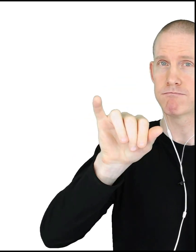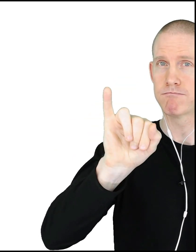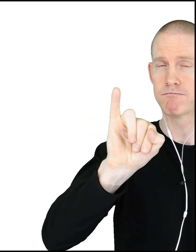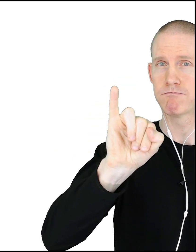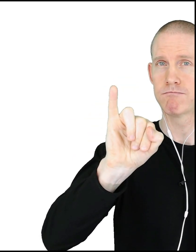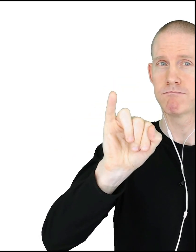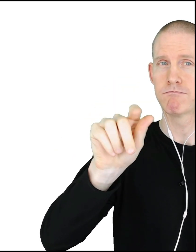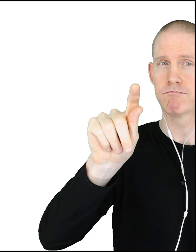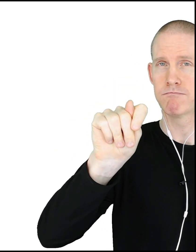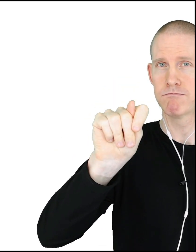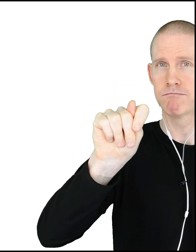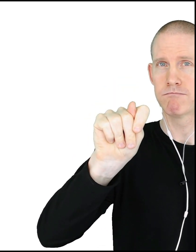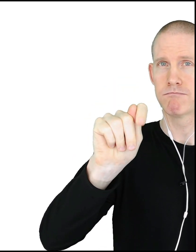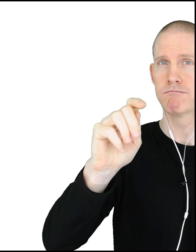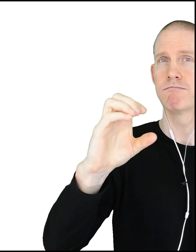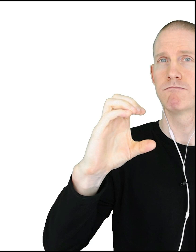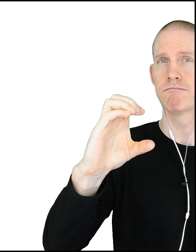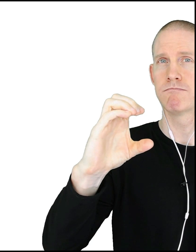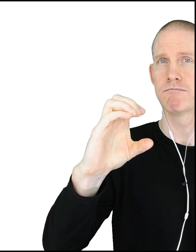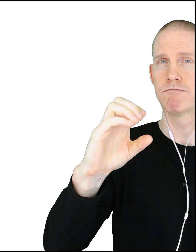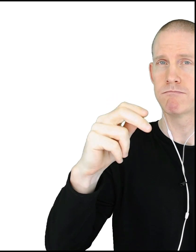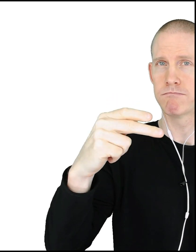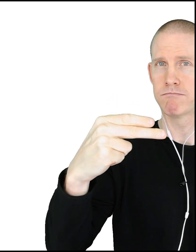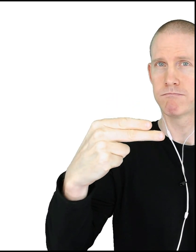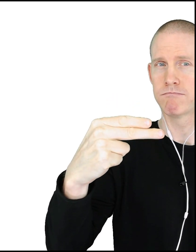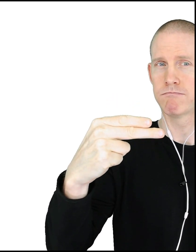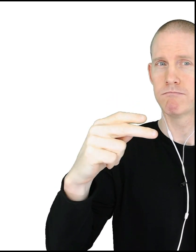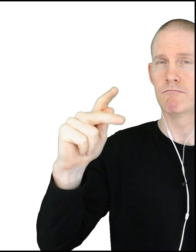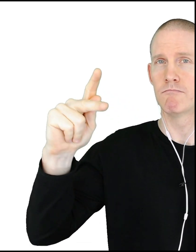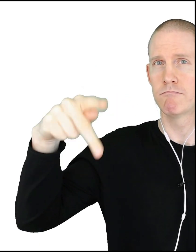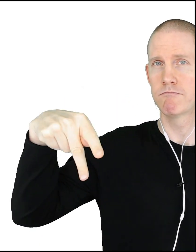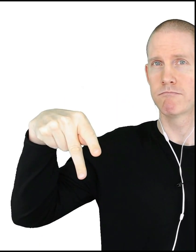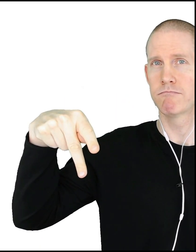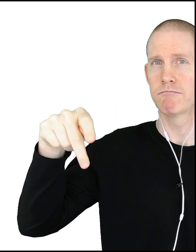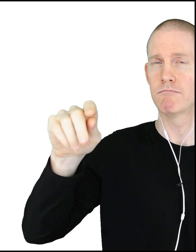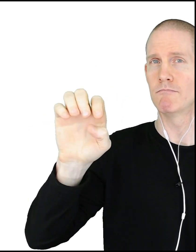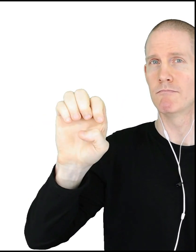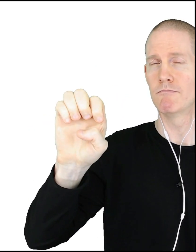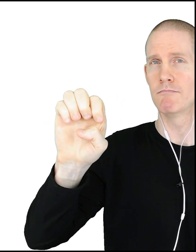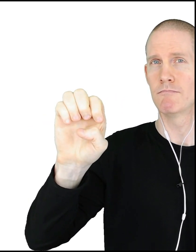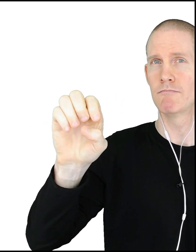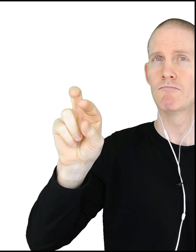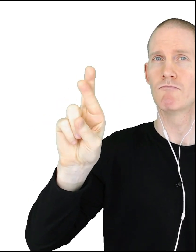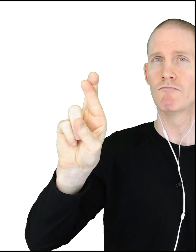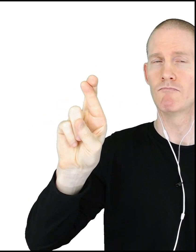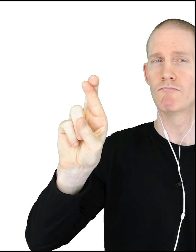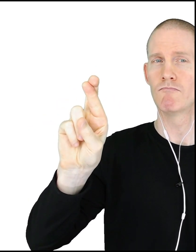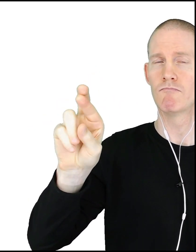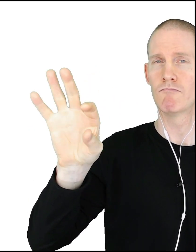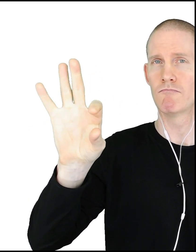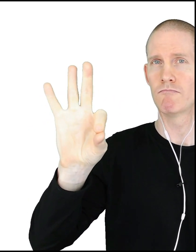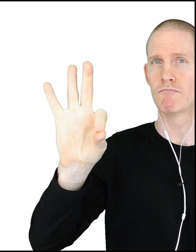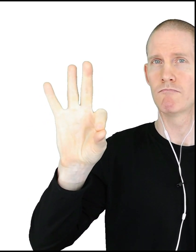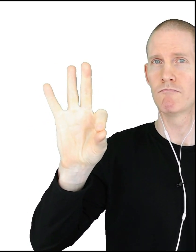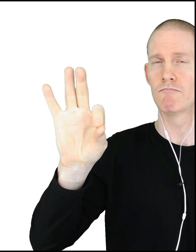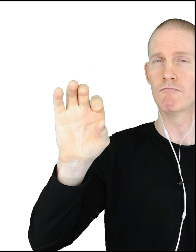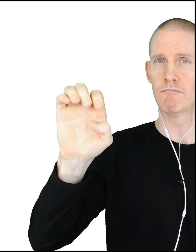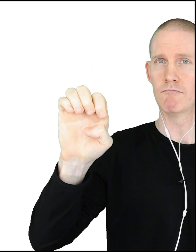sve tvoje tajne, laži, istine, bajne, nikad ti nisam oprostila.